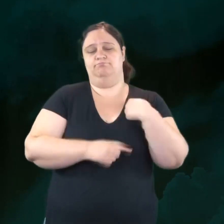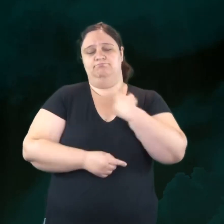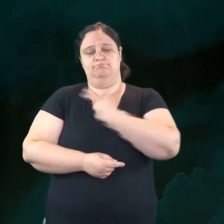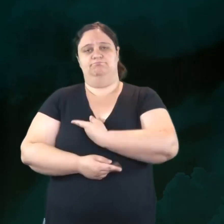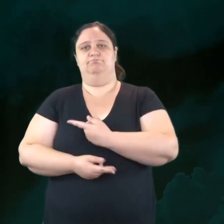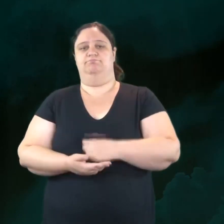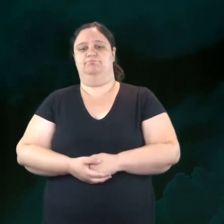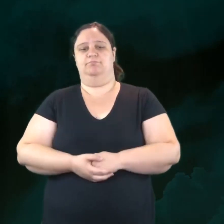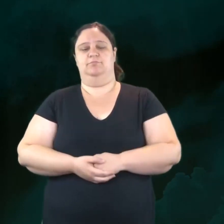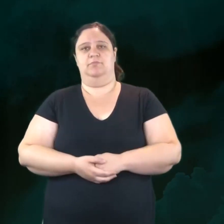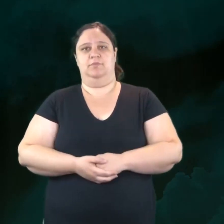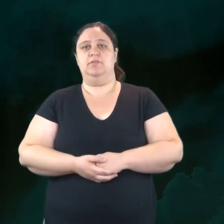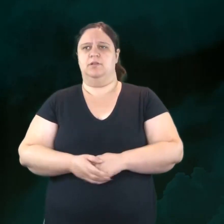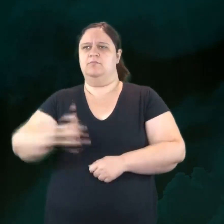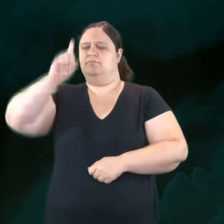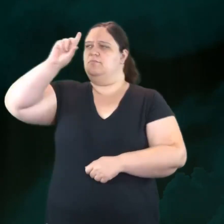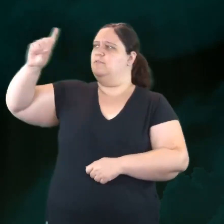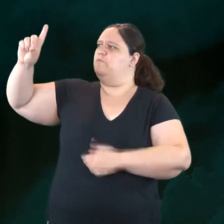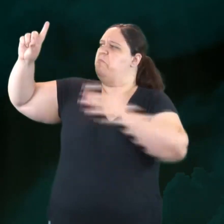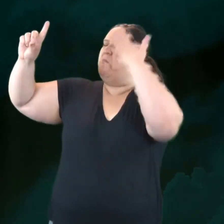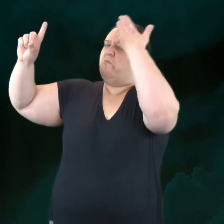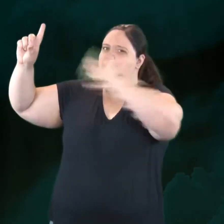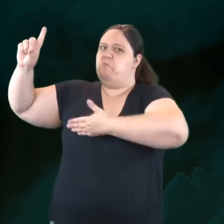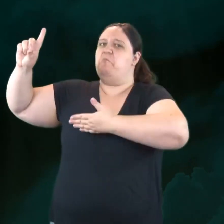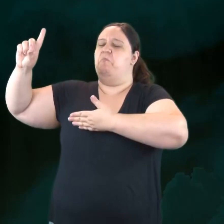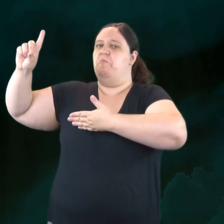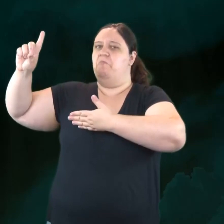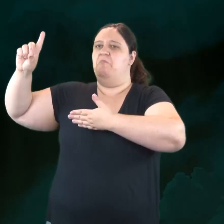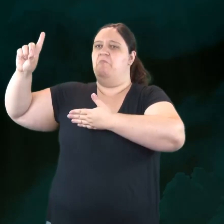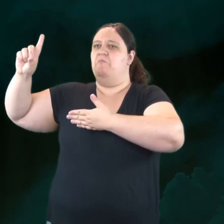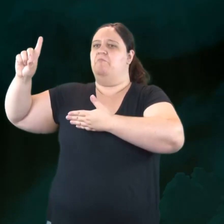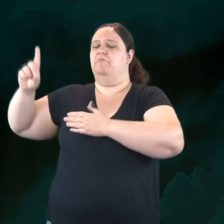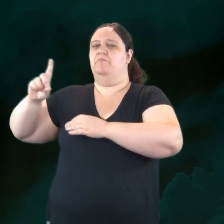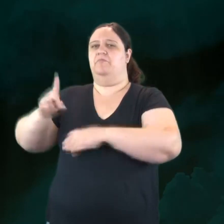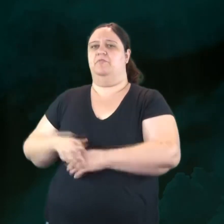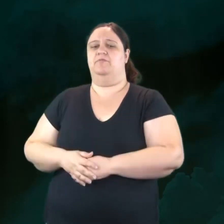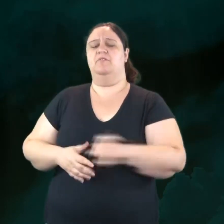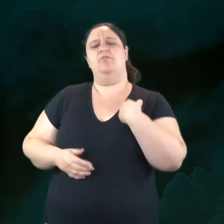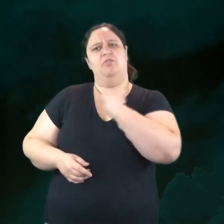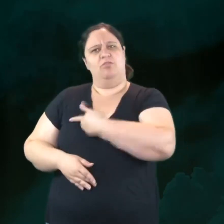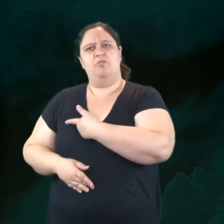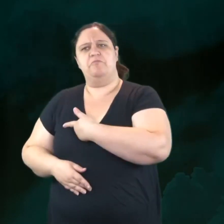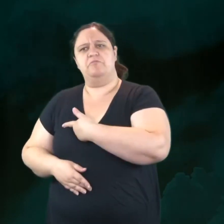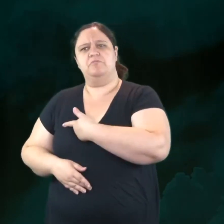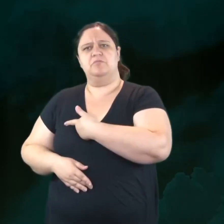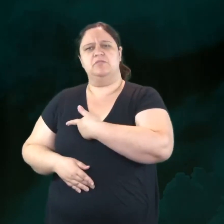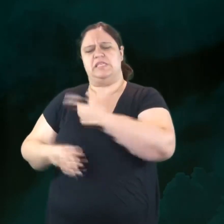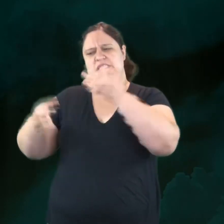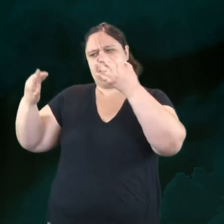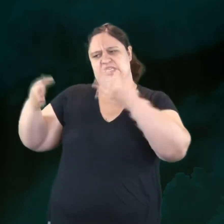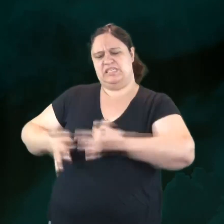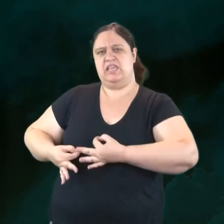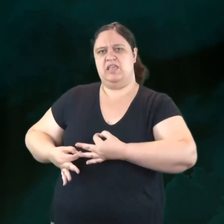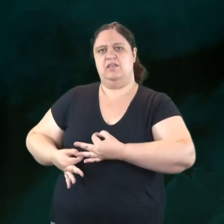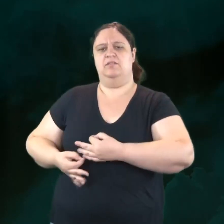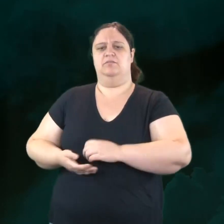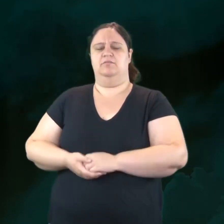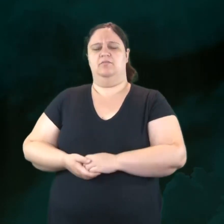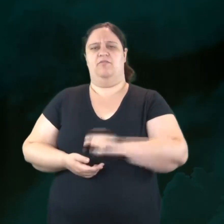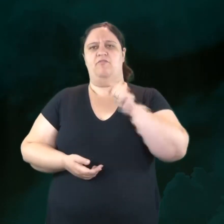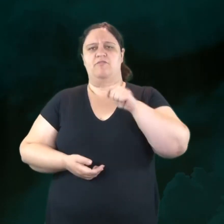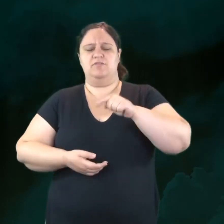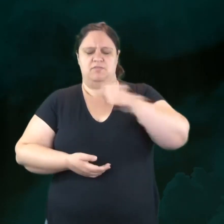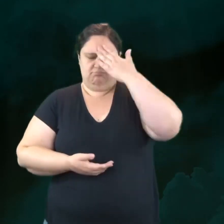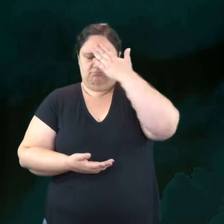e Deus sois testemunho de modo como piedosa e justa e irrepreensivelmente procedemos em relação a vós outros que credes isso, e